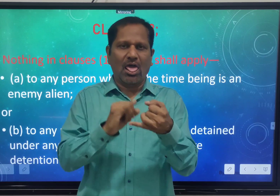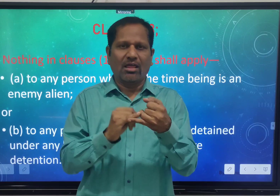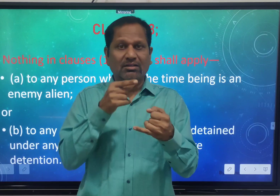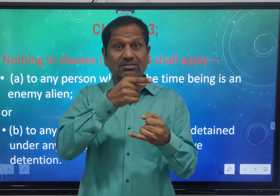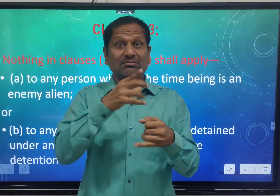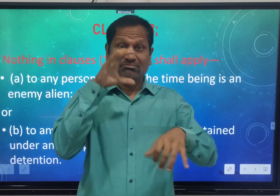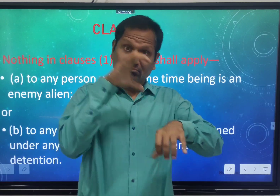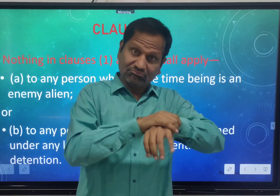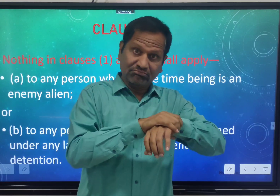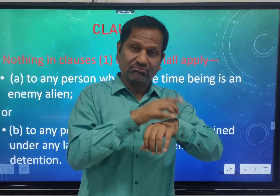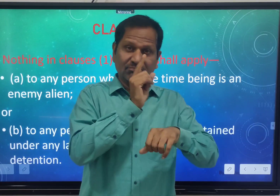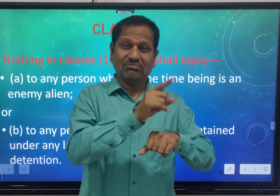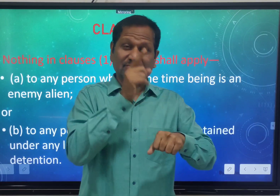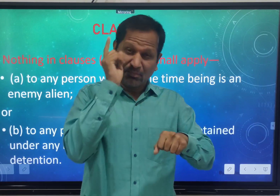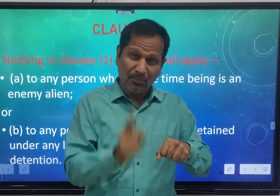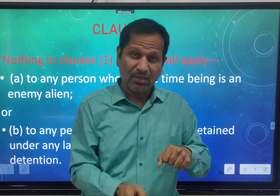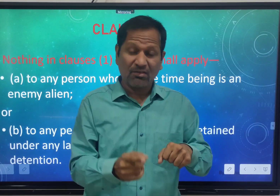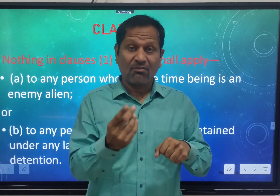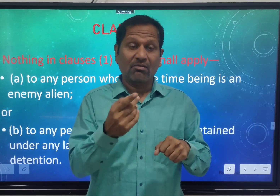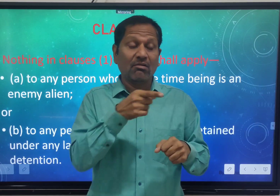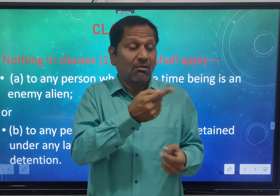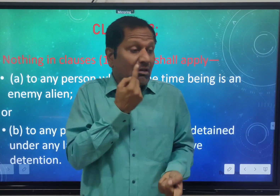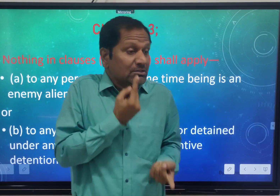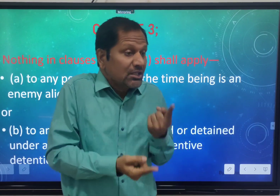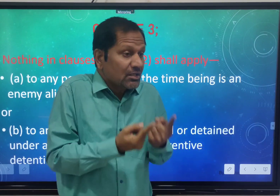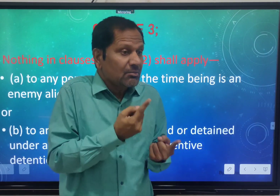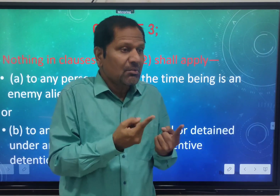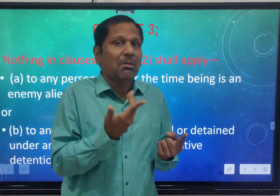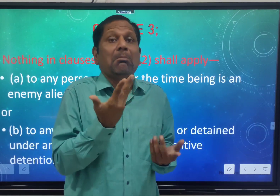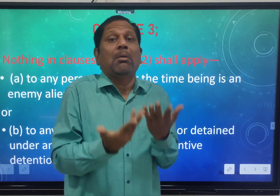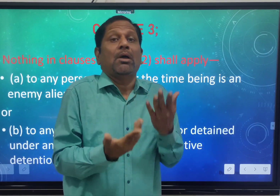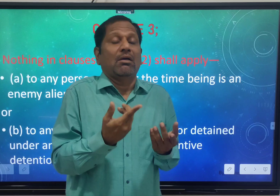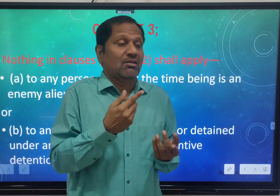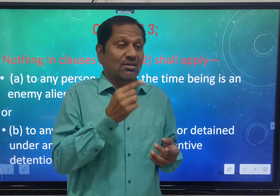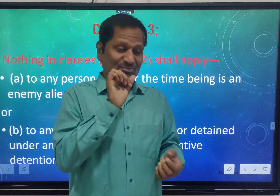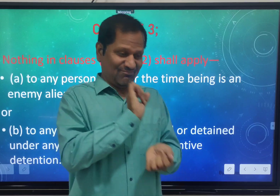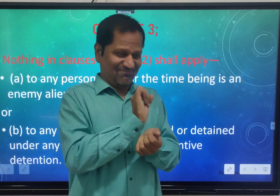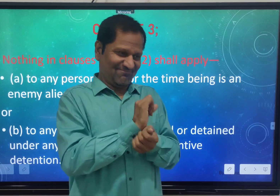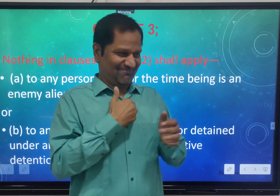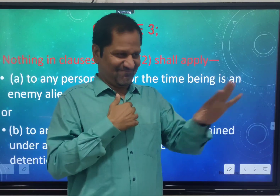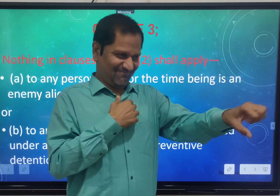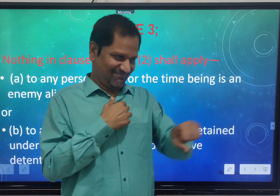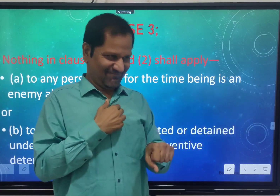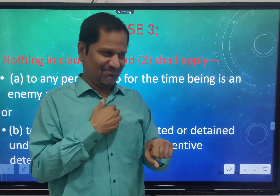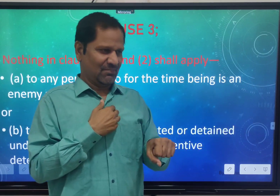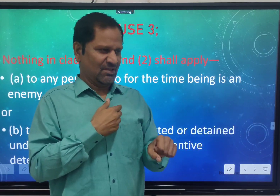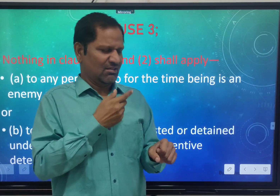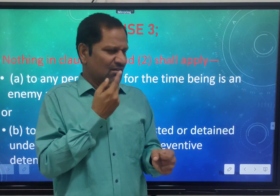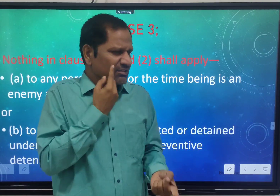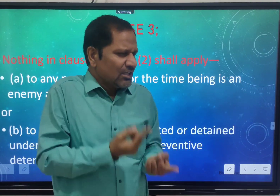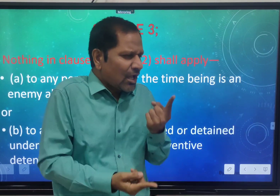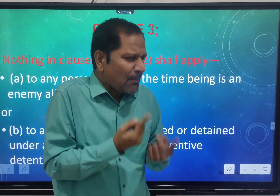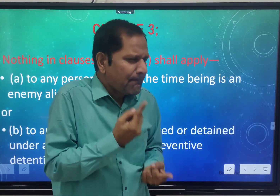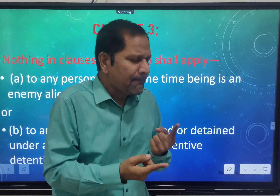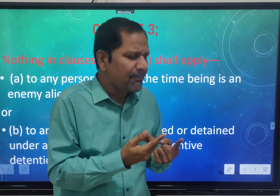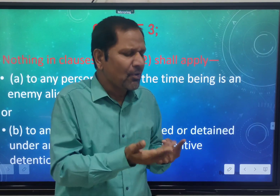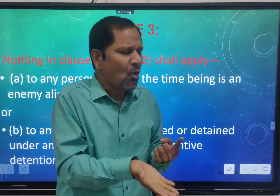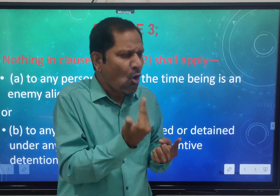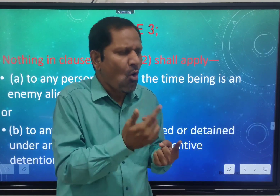गिरफ्तारियां होती हैं उसको लेके जैसे रिमांड में रखा जाता है। कई बार जो पुलिस है वो न्यायालय से समय भी मांगती